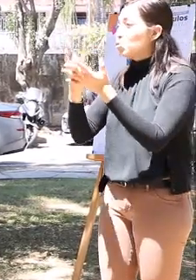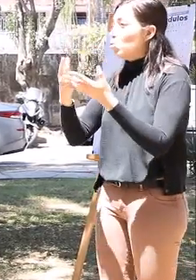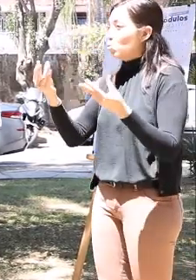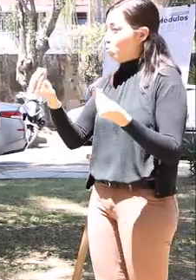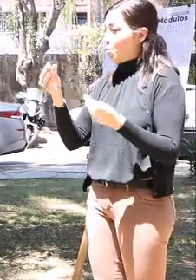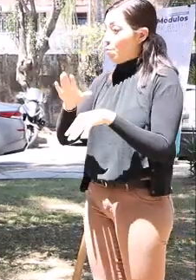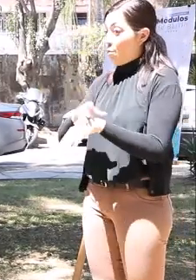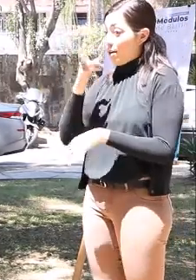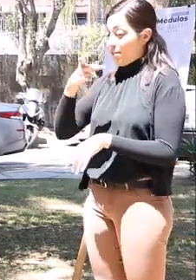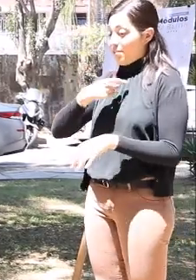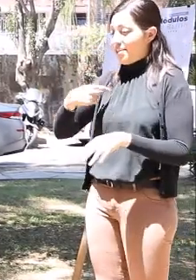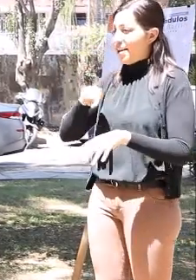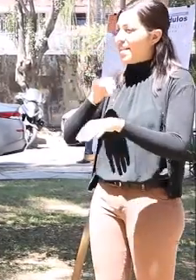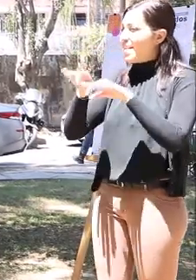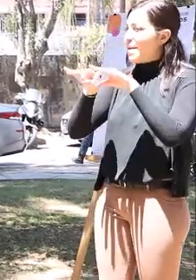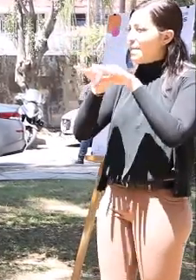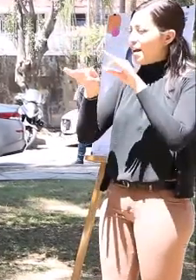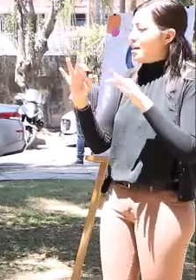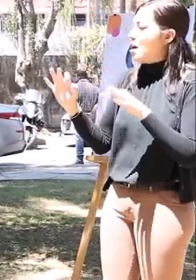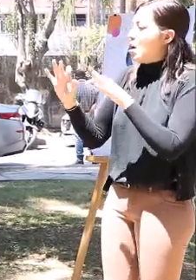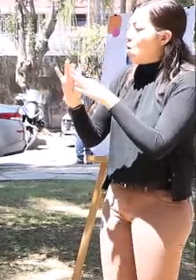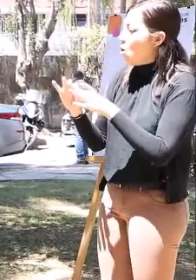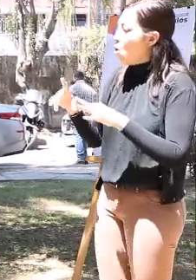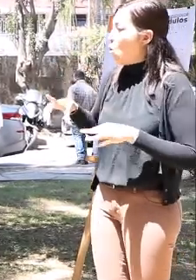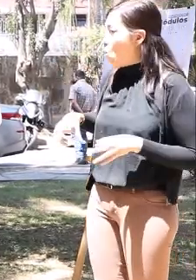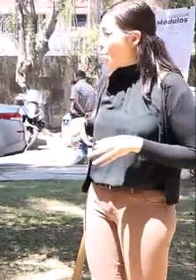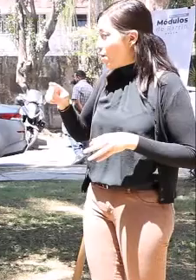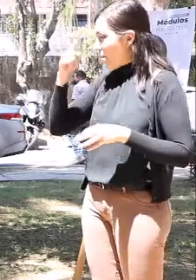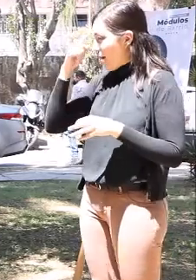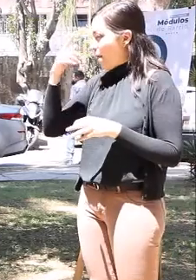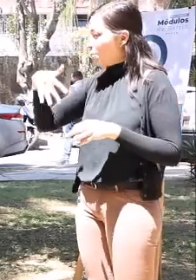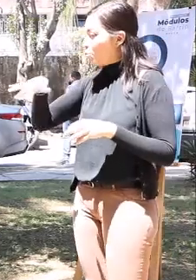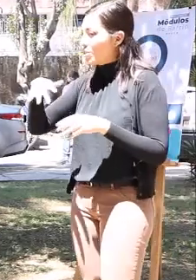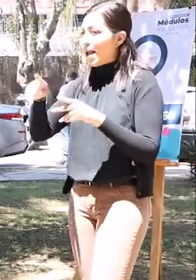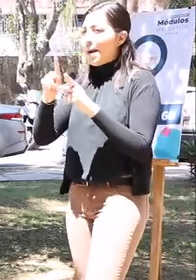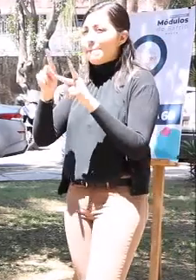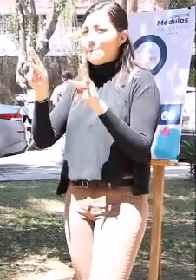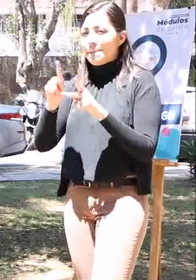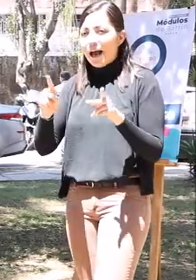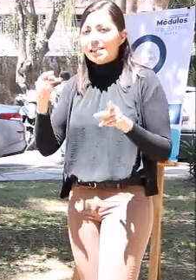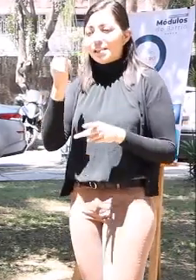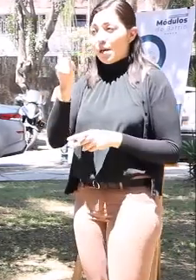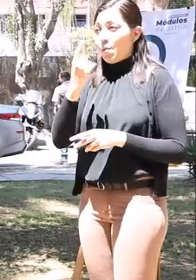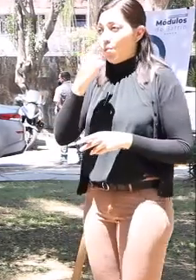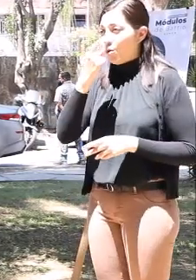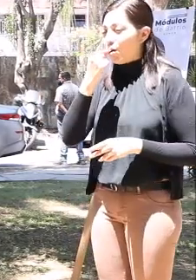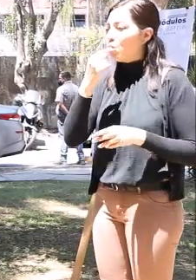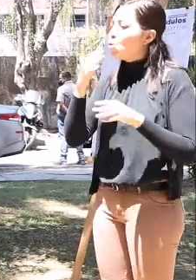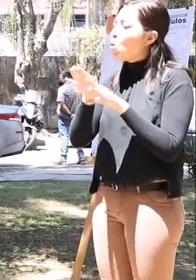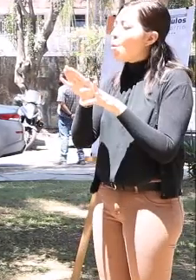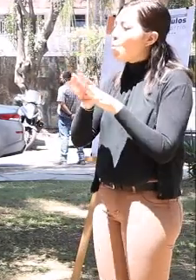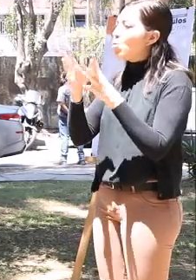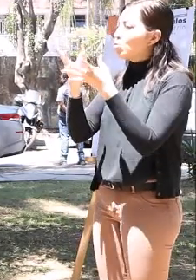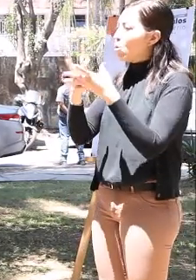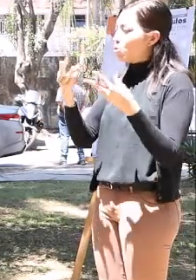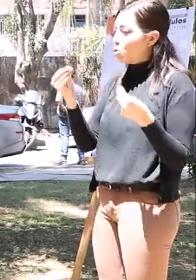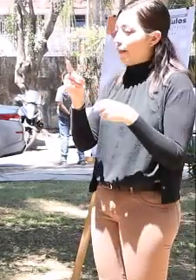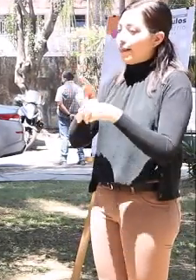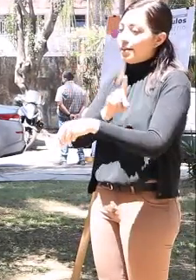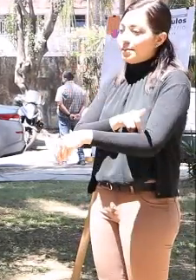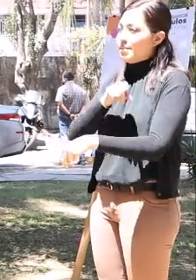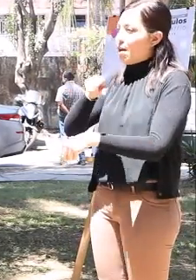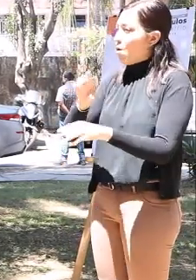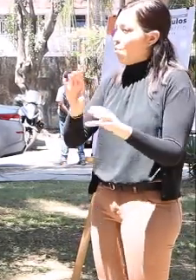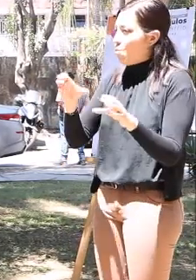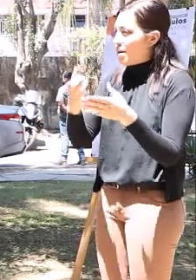buscar juntos, comunidades y gobierno, promotores de la paz y la legalidad y policías, la solución desde la comunidad.